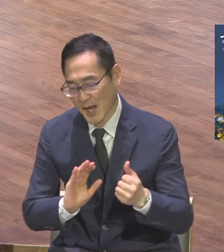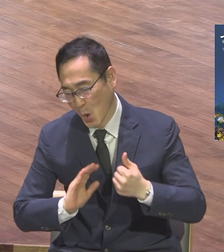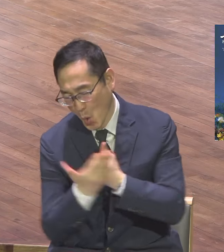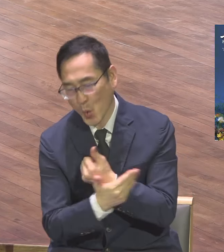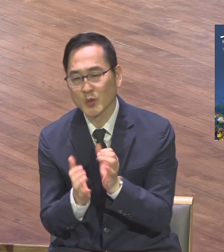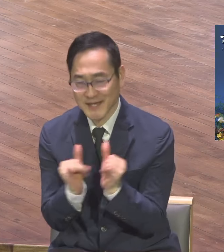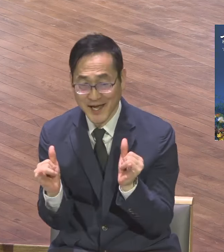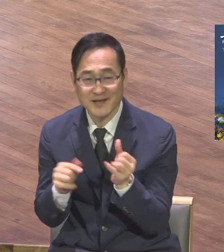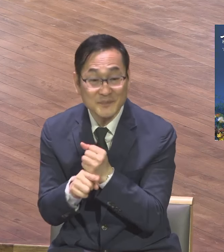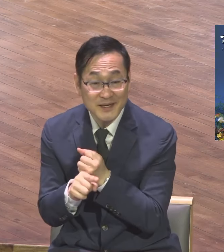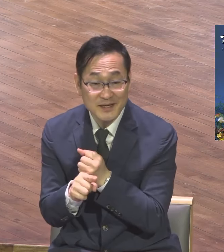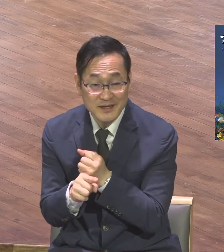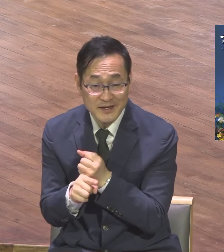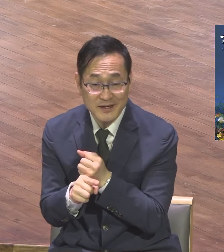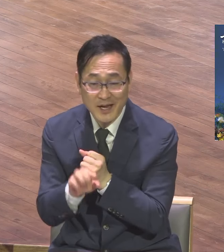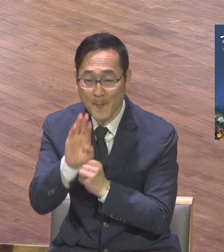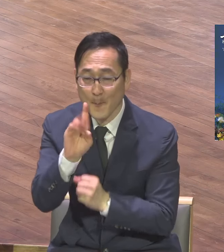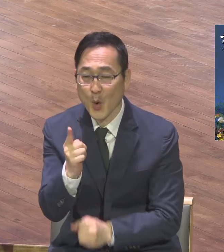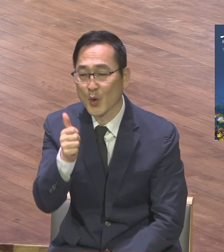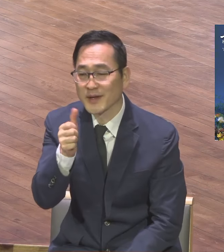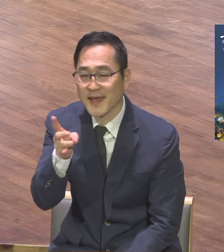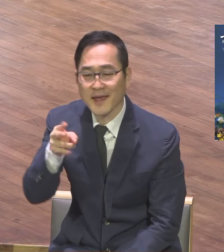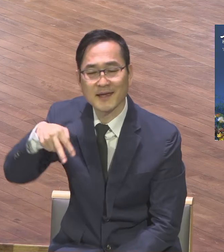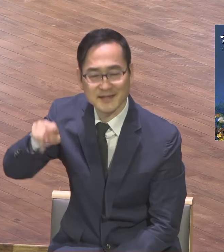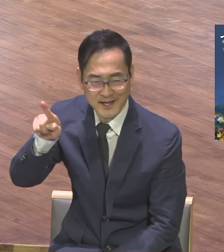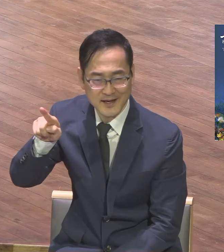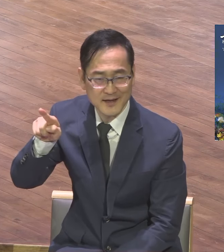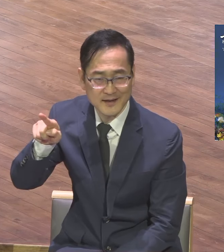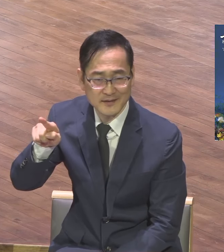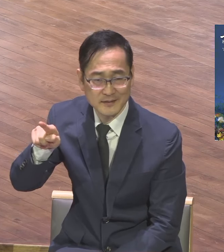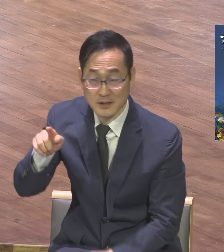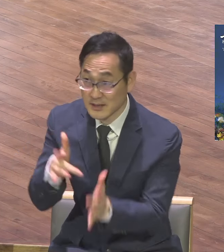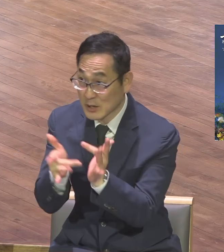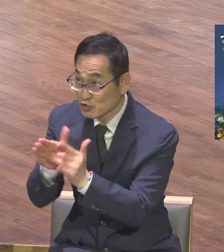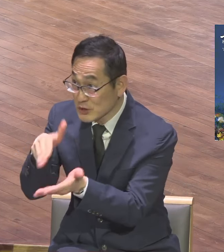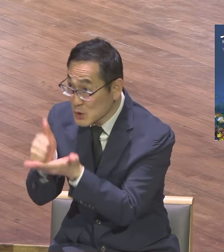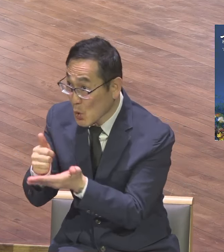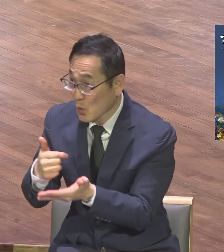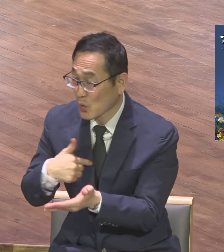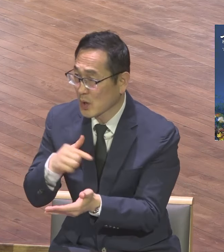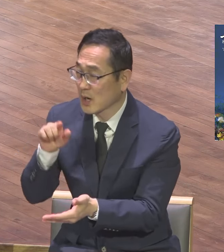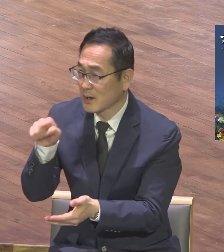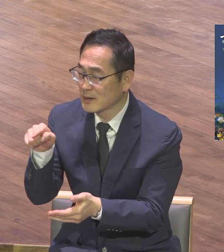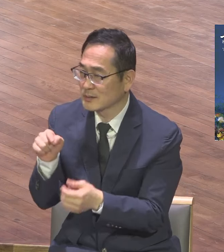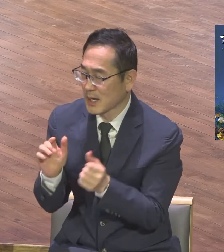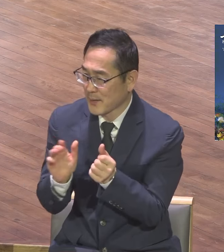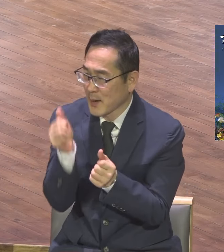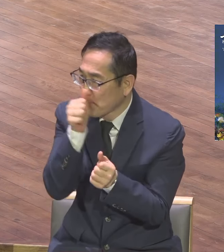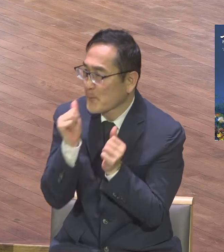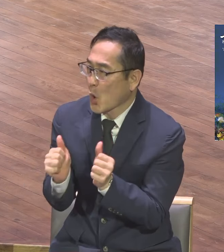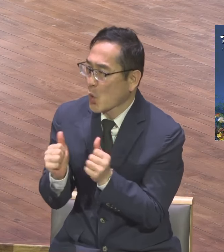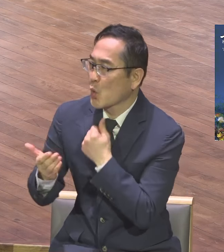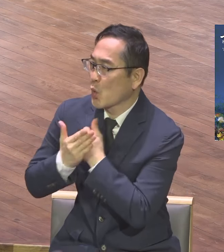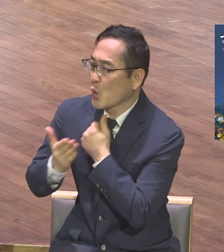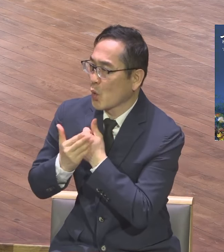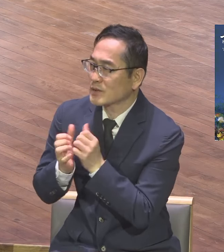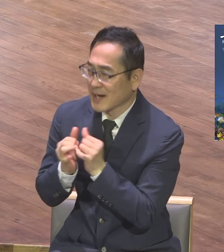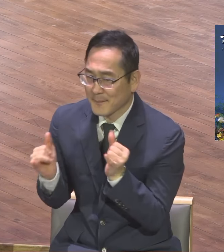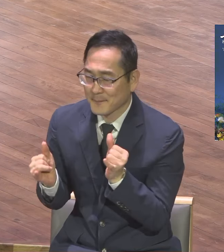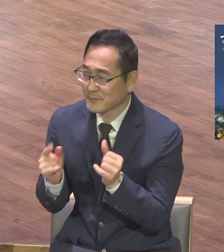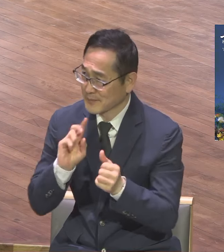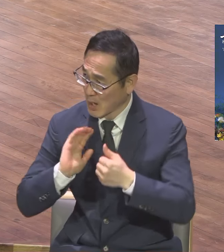그런 뜻이에요. 예수 그리스도가 나의 뭐요? 변호사, 나를 옹호해주고 옹호해주는